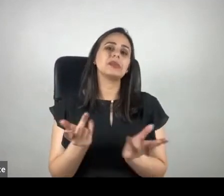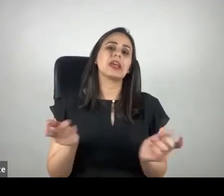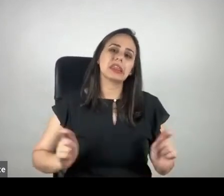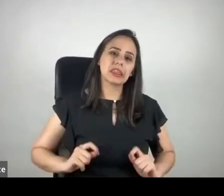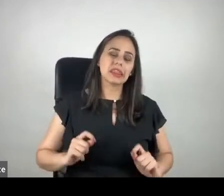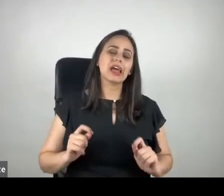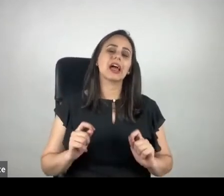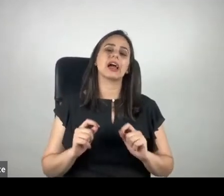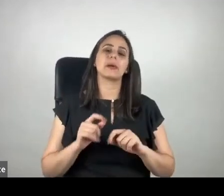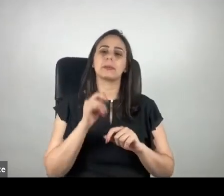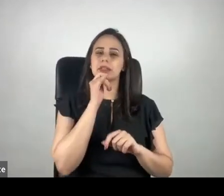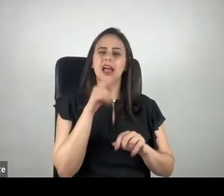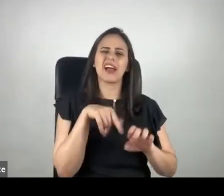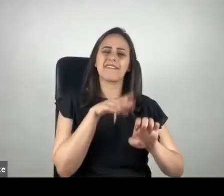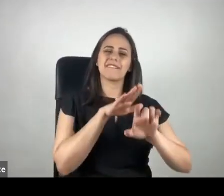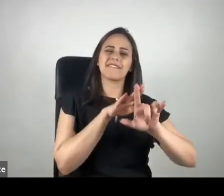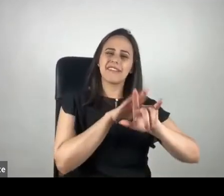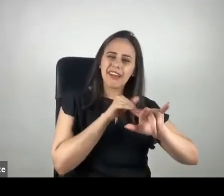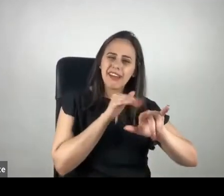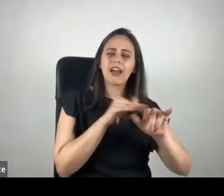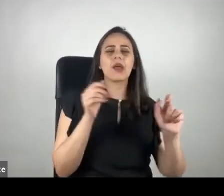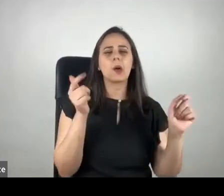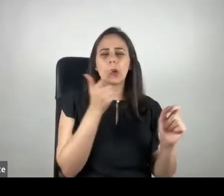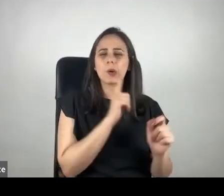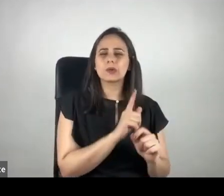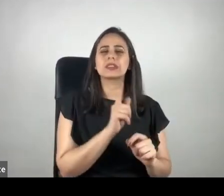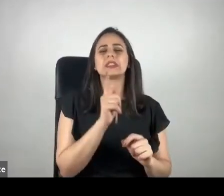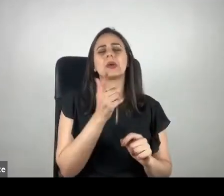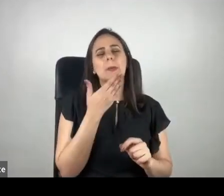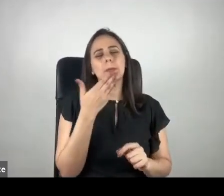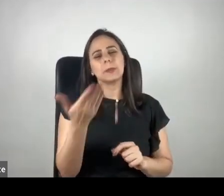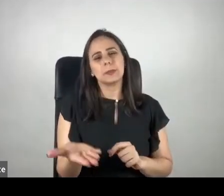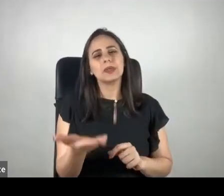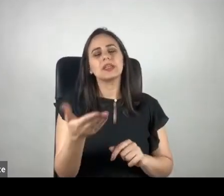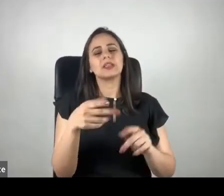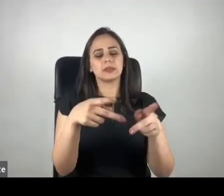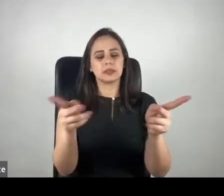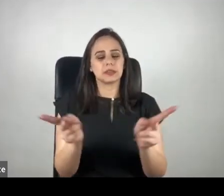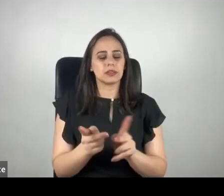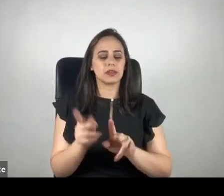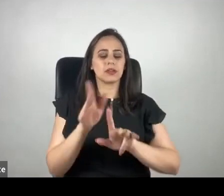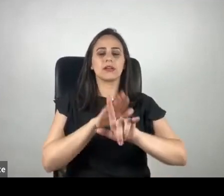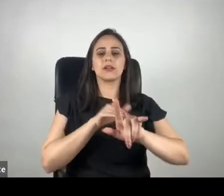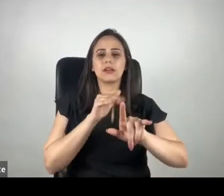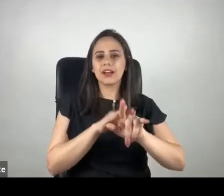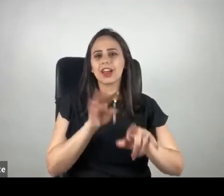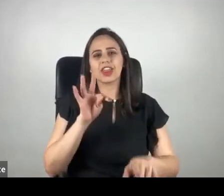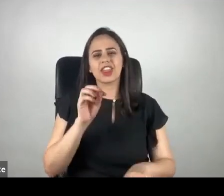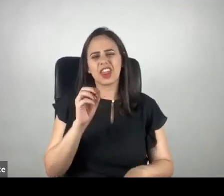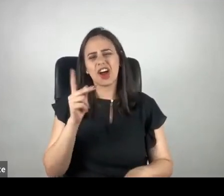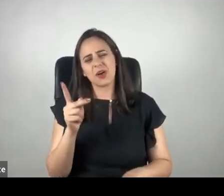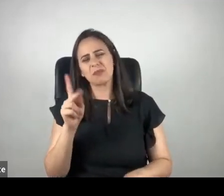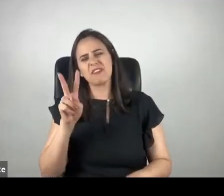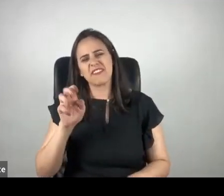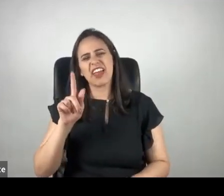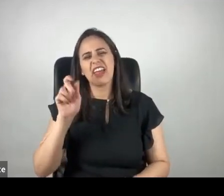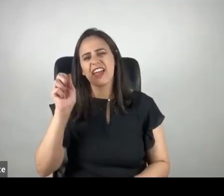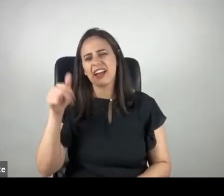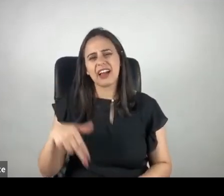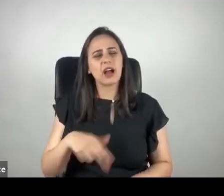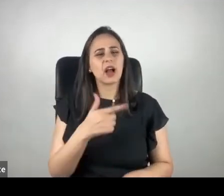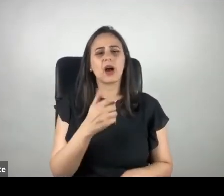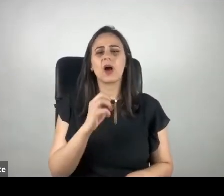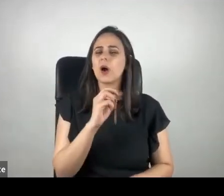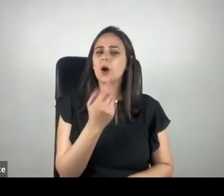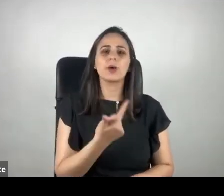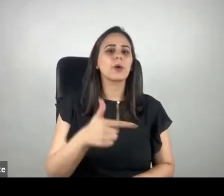futuro é vegano, deixa eu pedir uma pista vegetariana, vou pegar no Pop Vegan, ou outra, Barão Natural, aí vocês